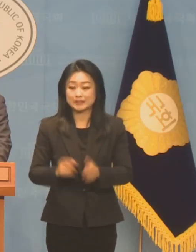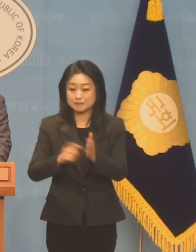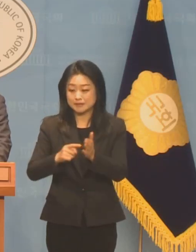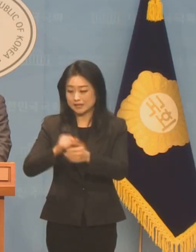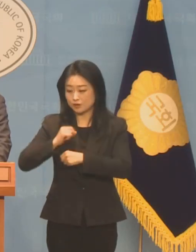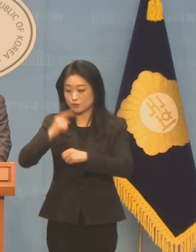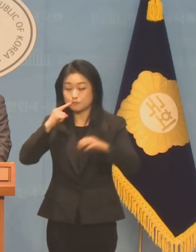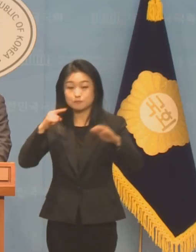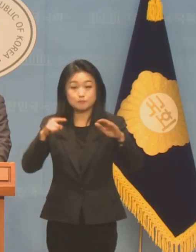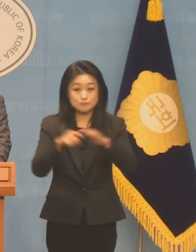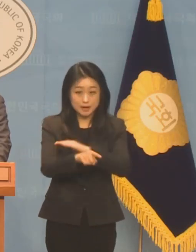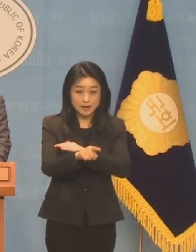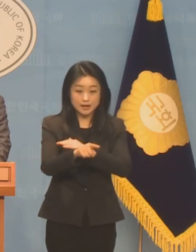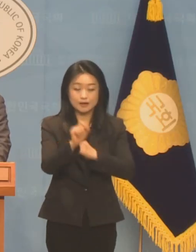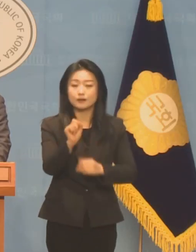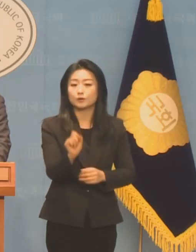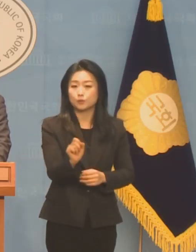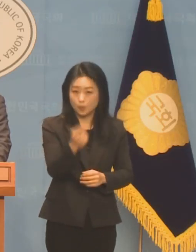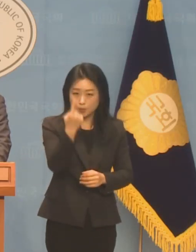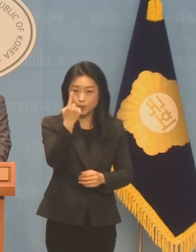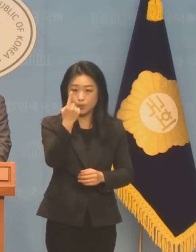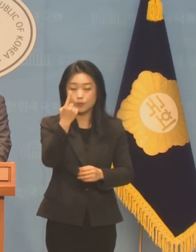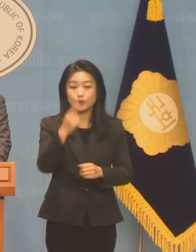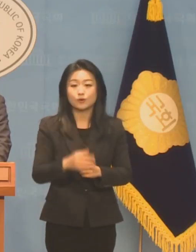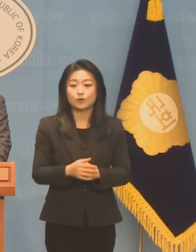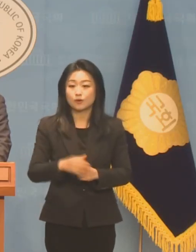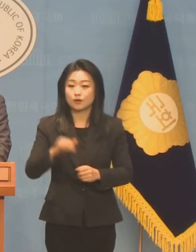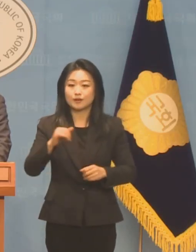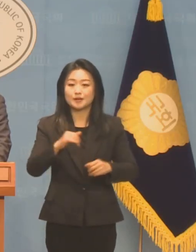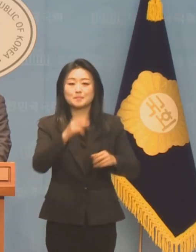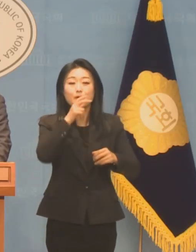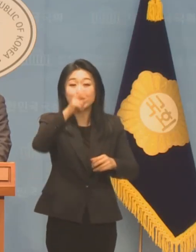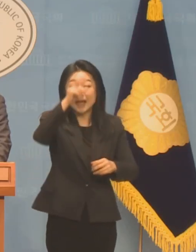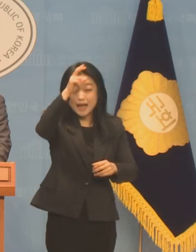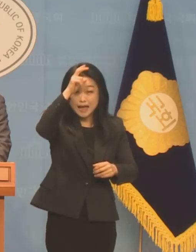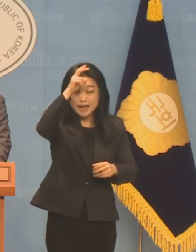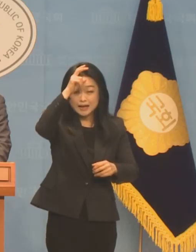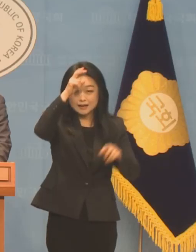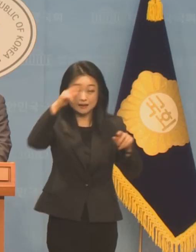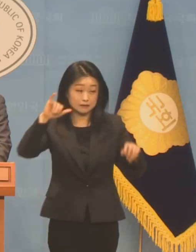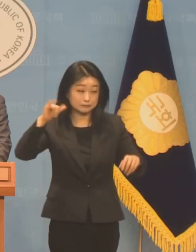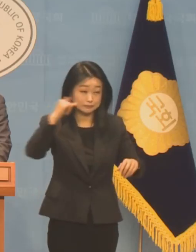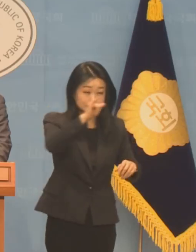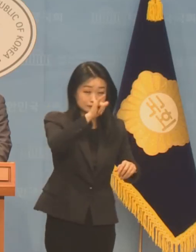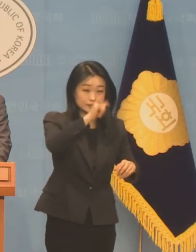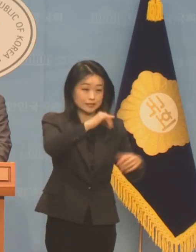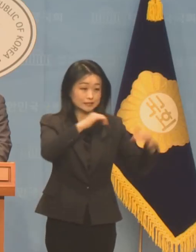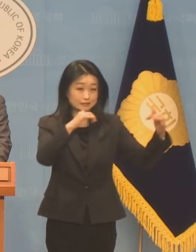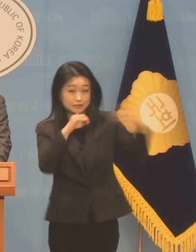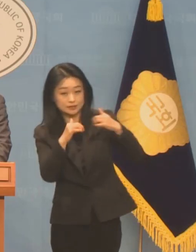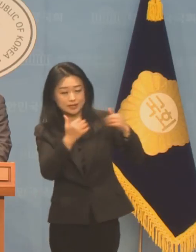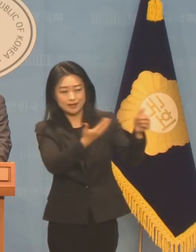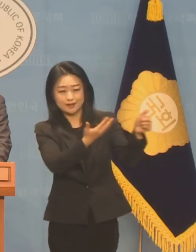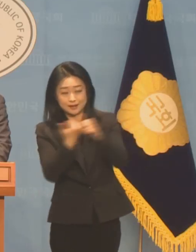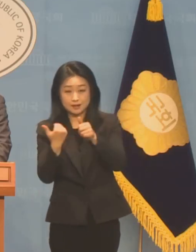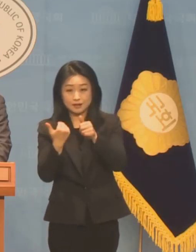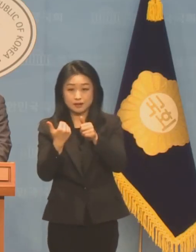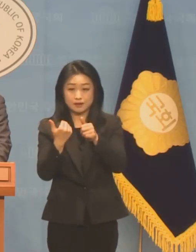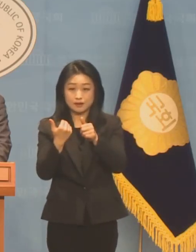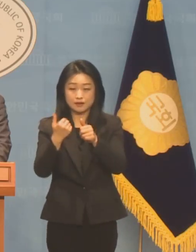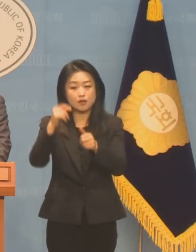비상계엄령 발동의 구실을 만들기 위해 무인기를 평양에 침투시킨 게 아니라면 증거를 인멸할